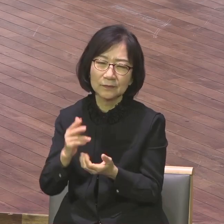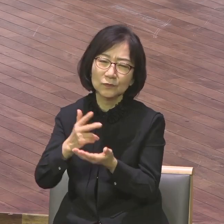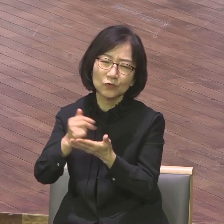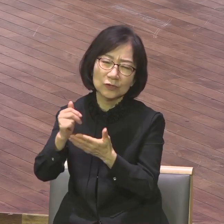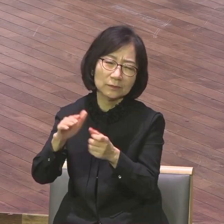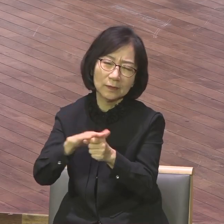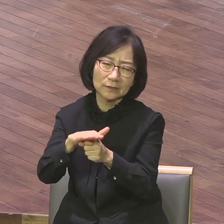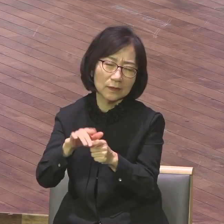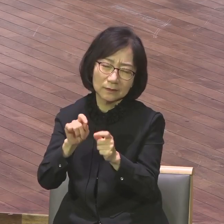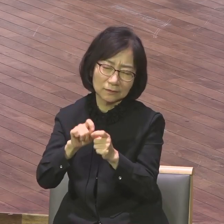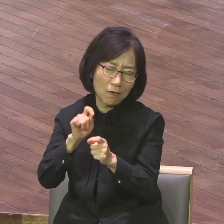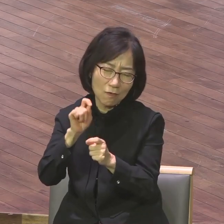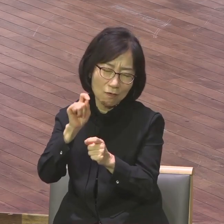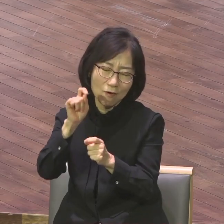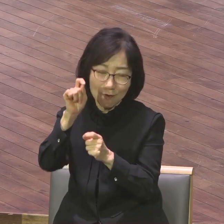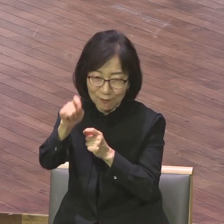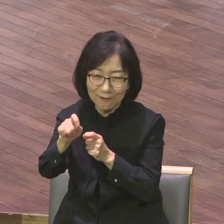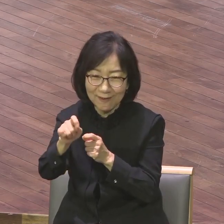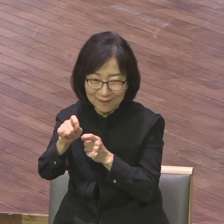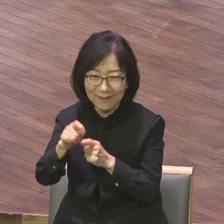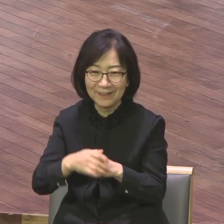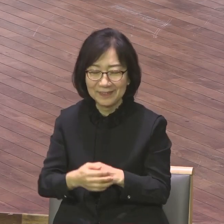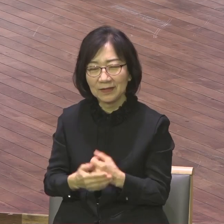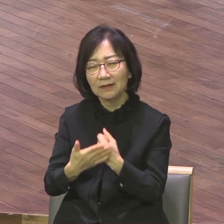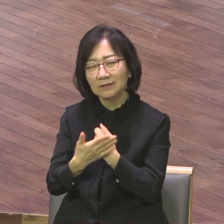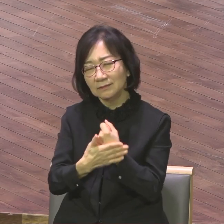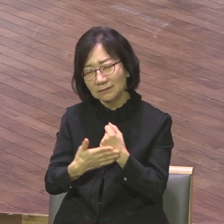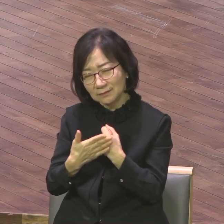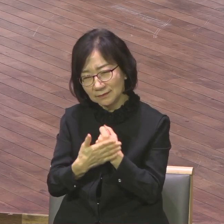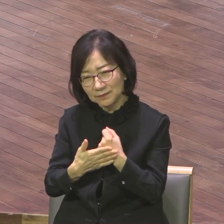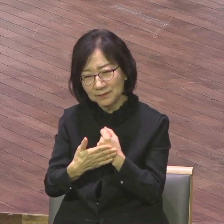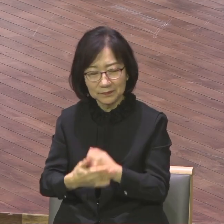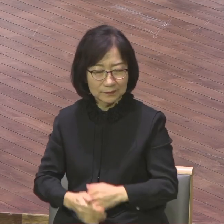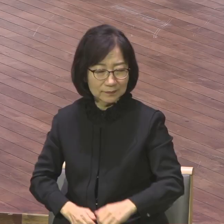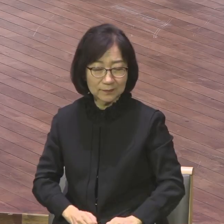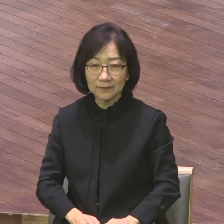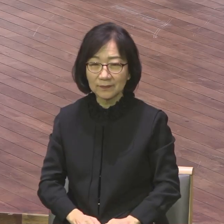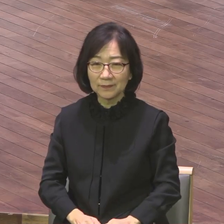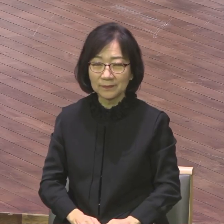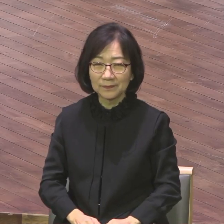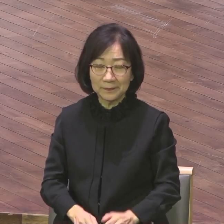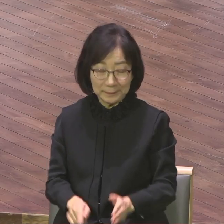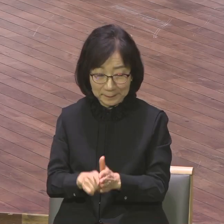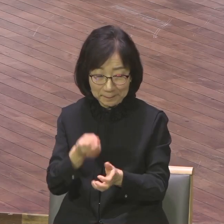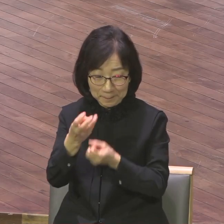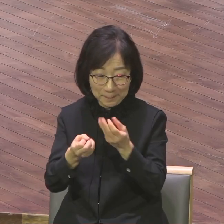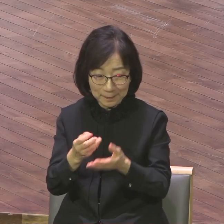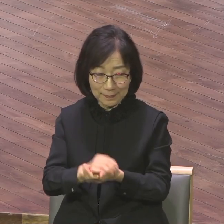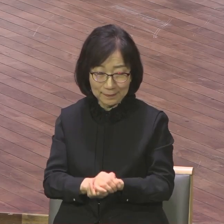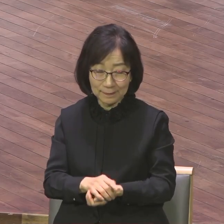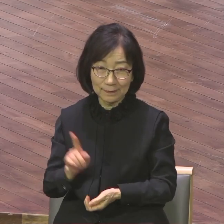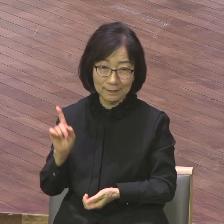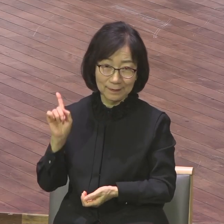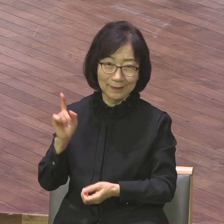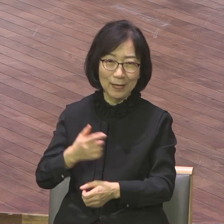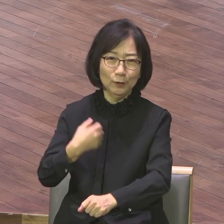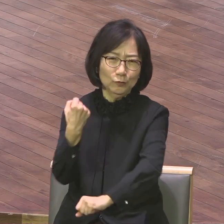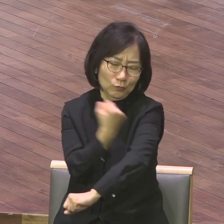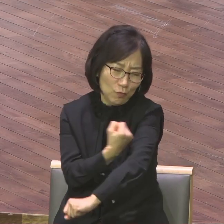신앙은 영원하시도다. 은혜로운 찬이었습니다. 우리 신앙 고백합니다. 신앙 고백합니다.